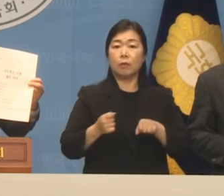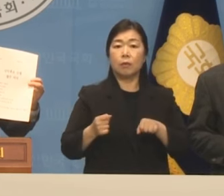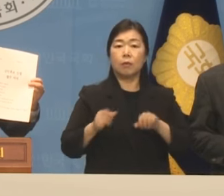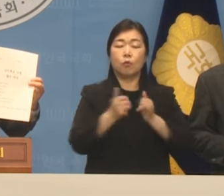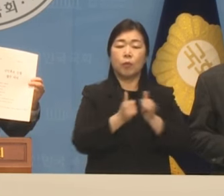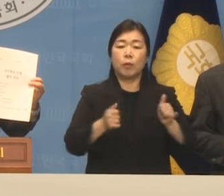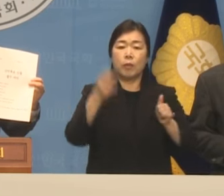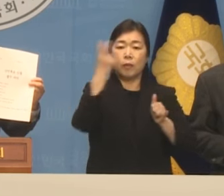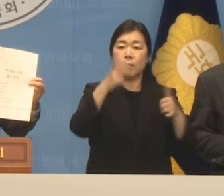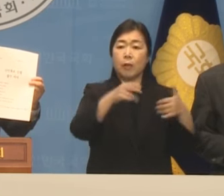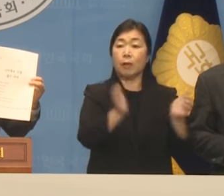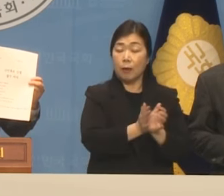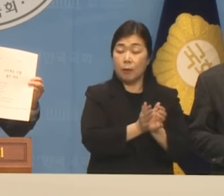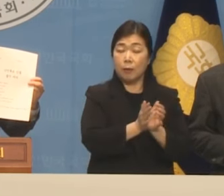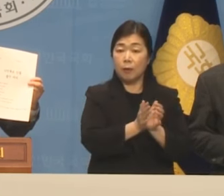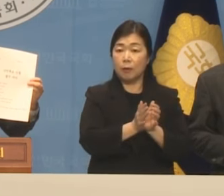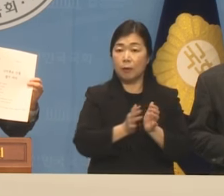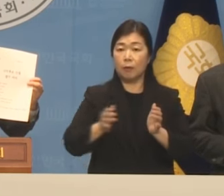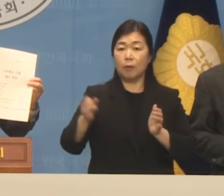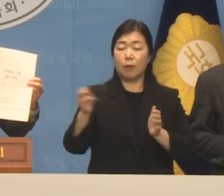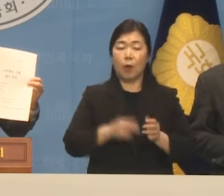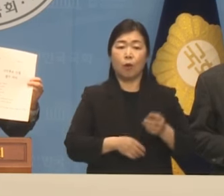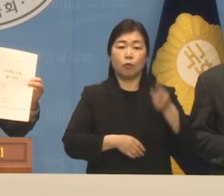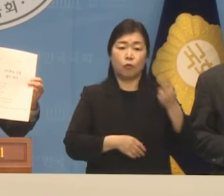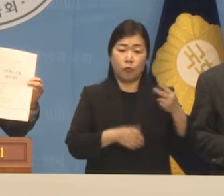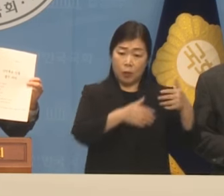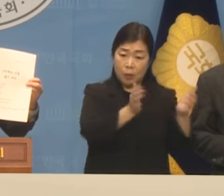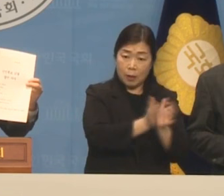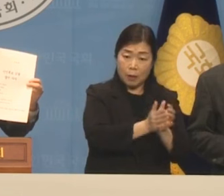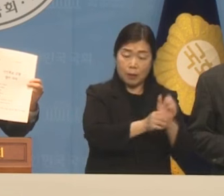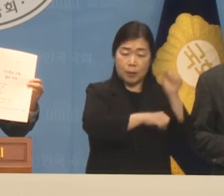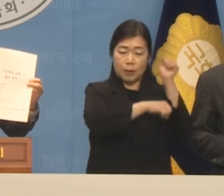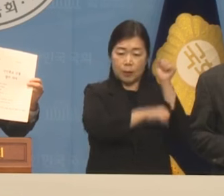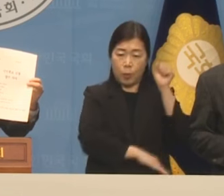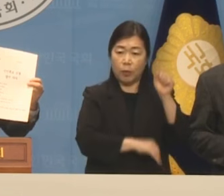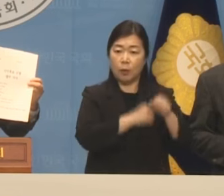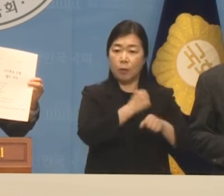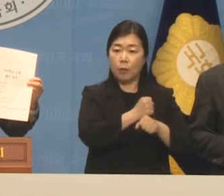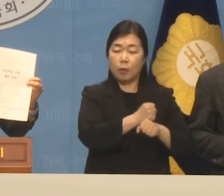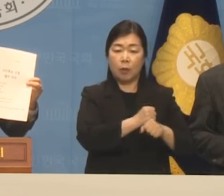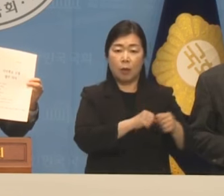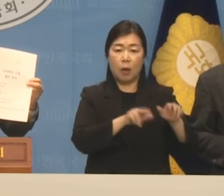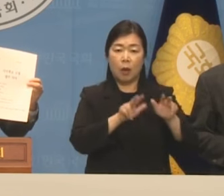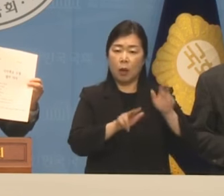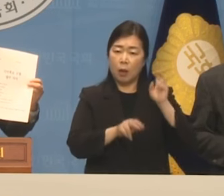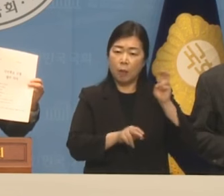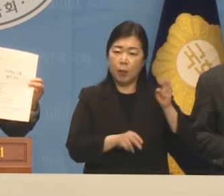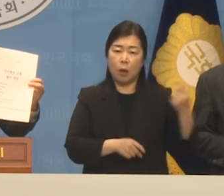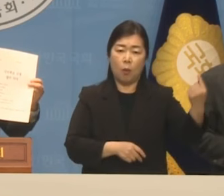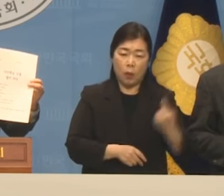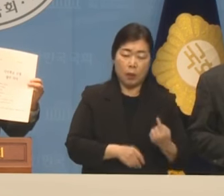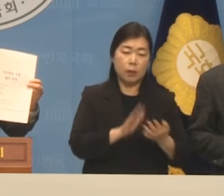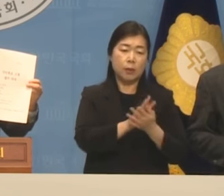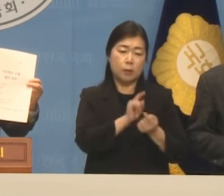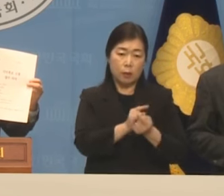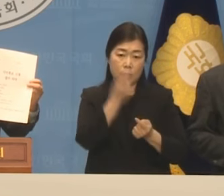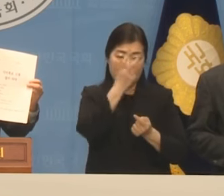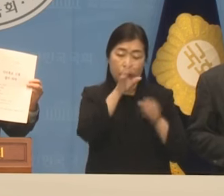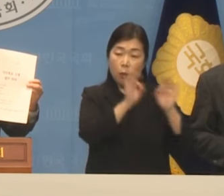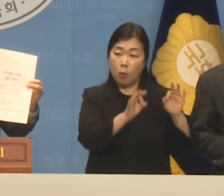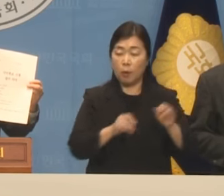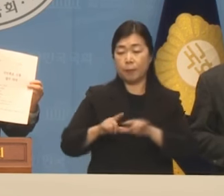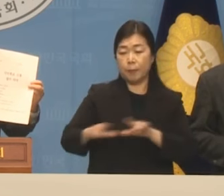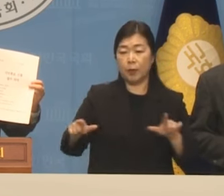국민 심사단 뭐 이 두 단위는 아마 현장에 출석해서 아마 심사를 하게 될 것이고요. 그리고